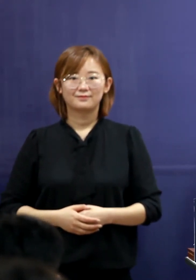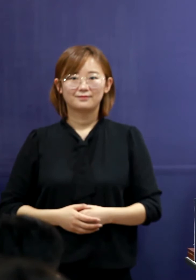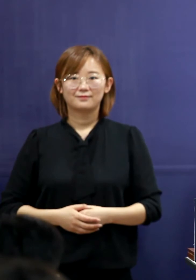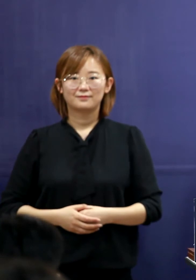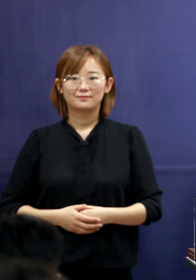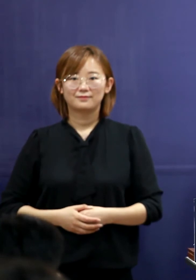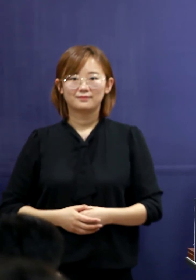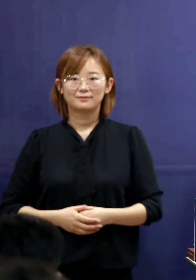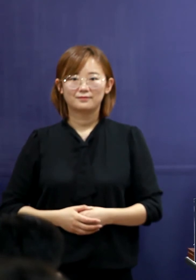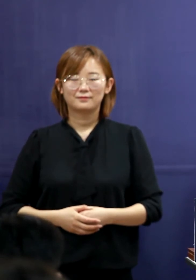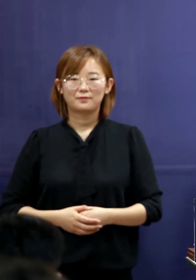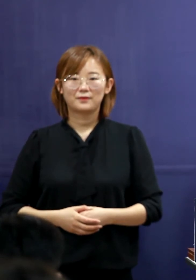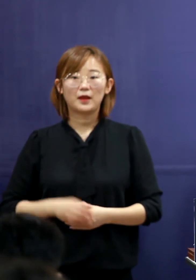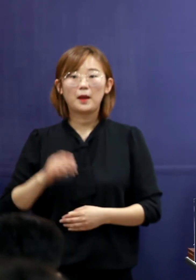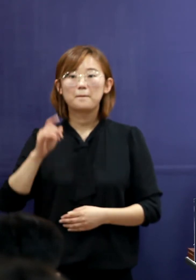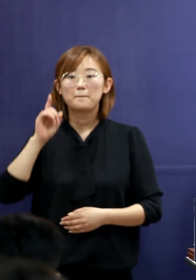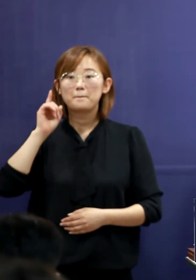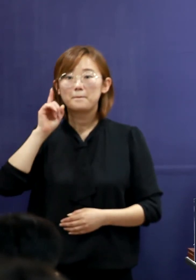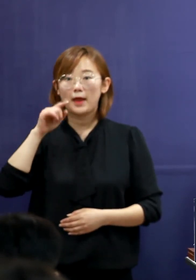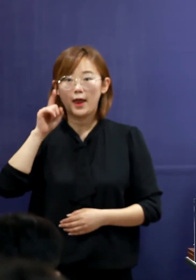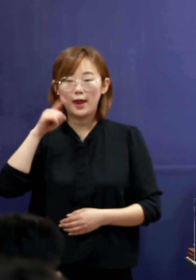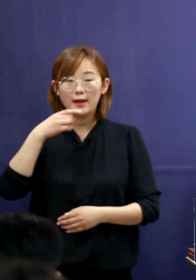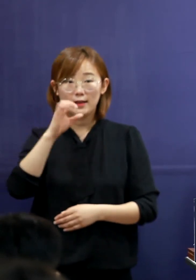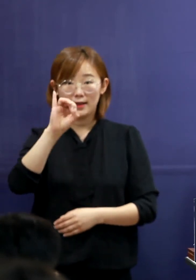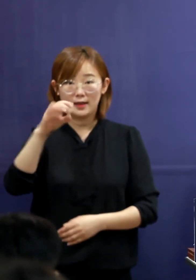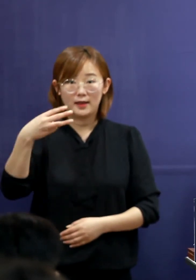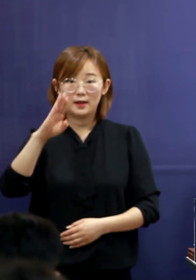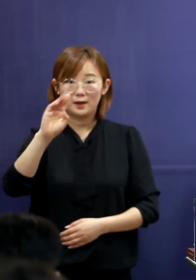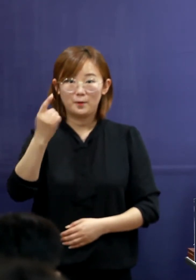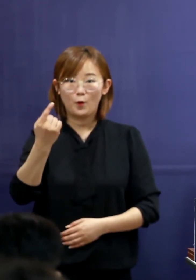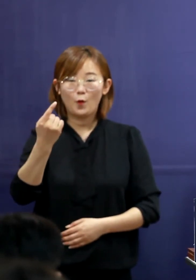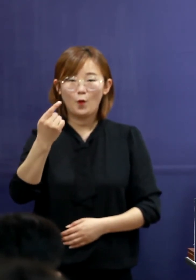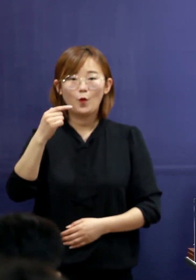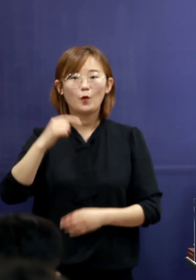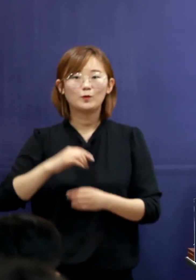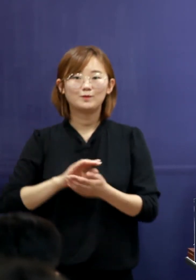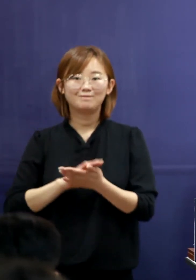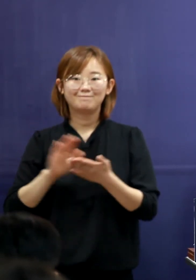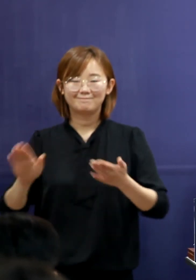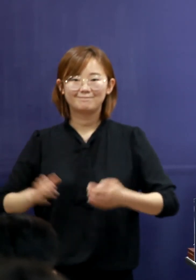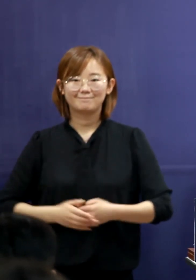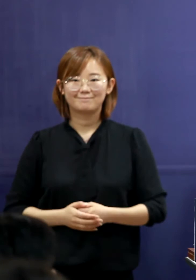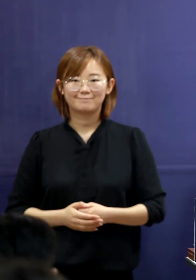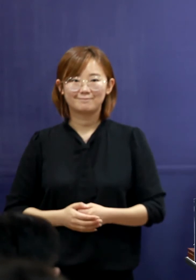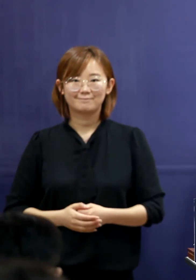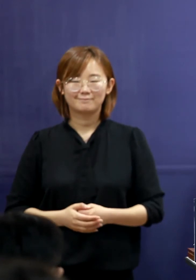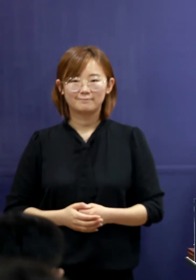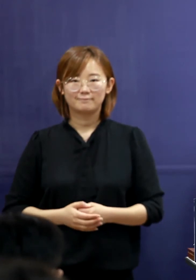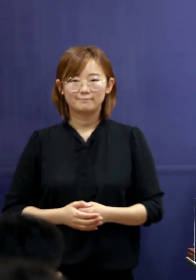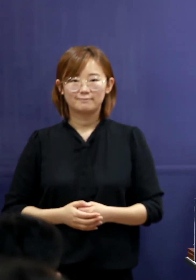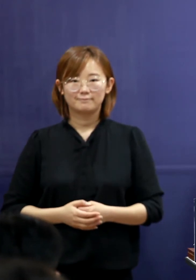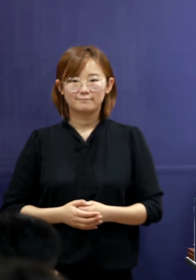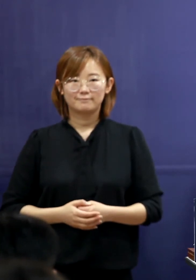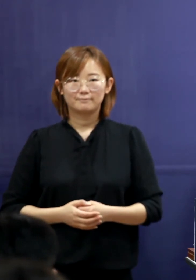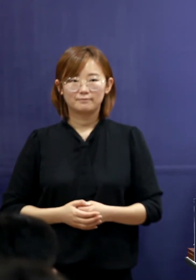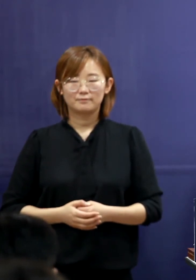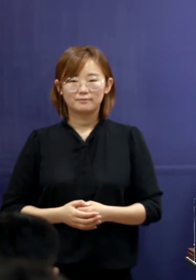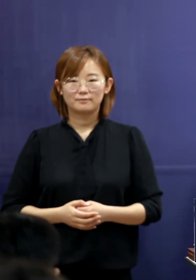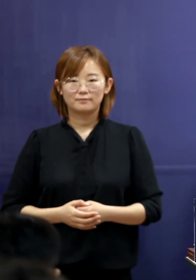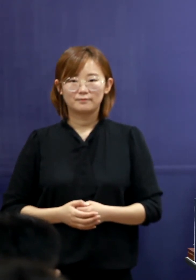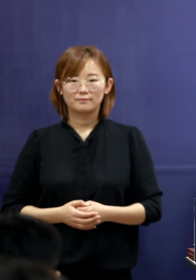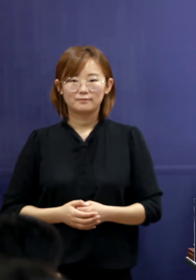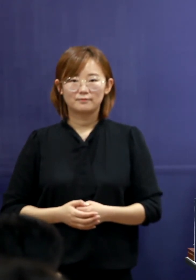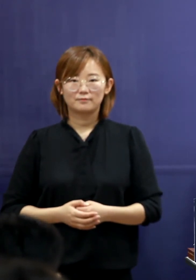예, 내일부 김주환입니다. 여기 구도심 관련해서 지금